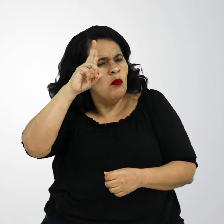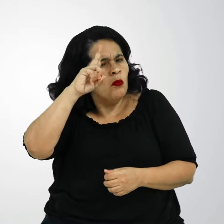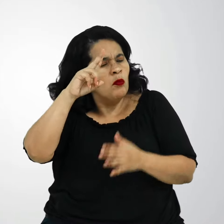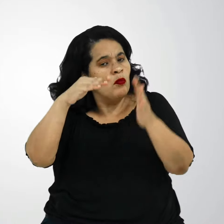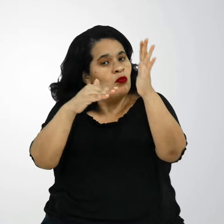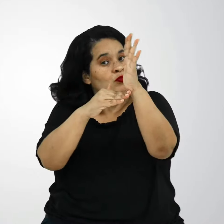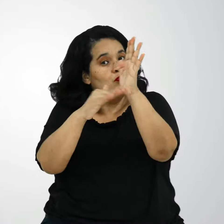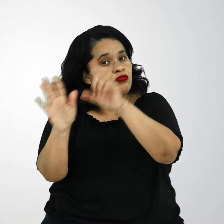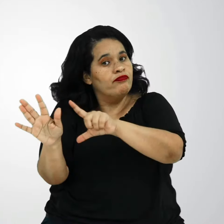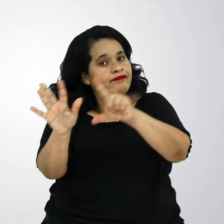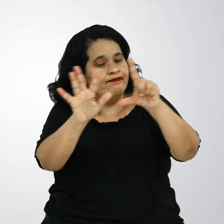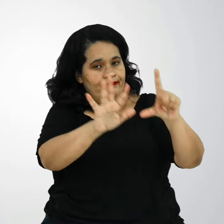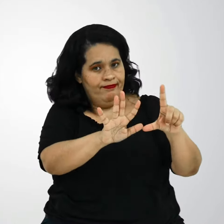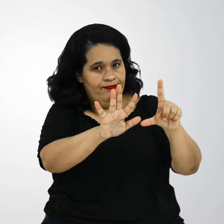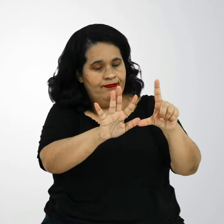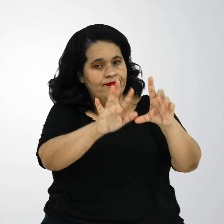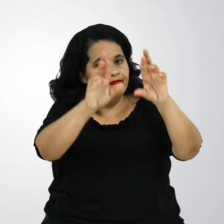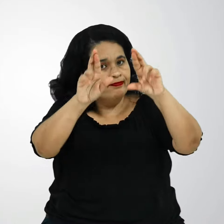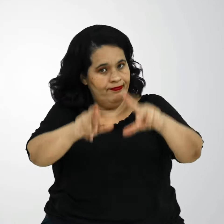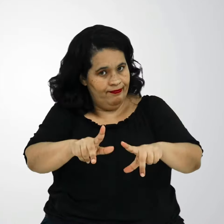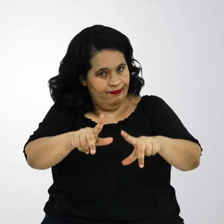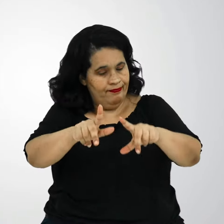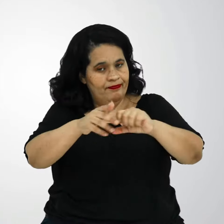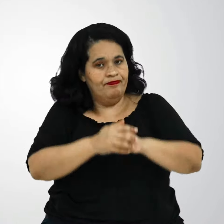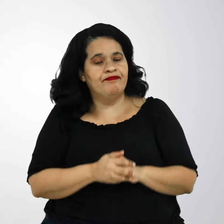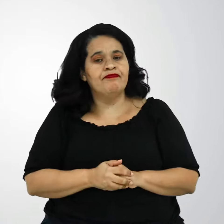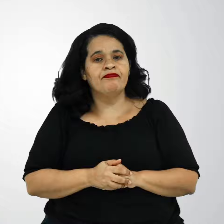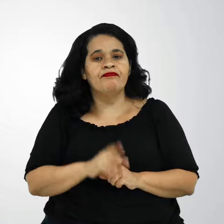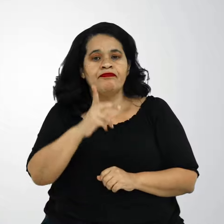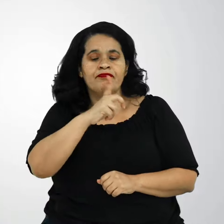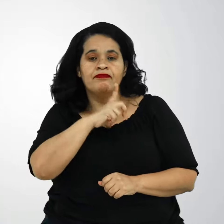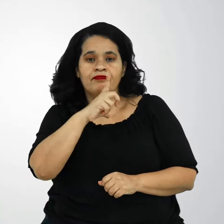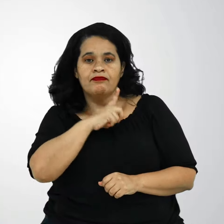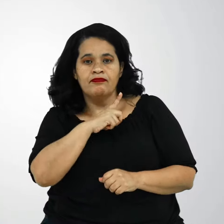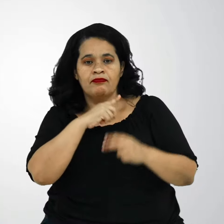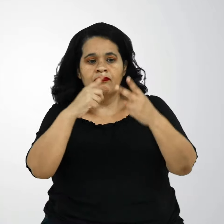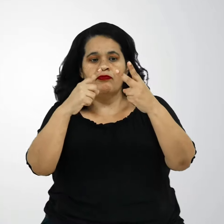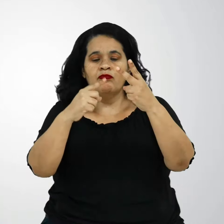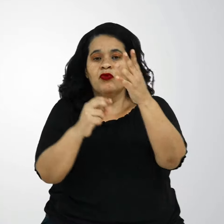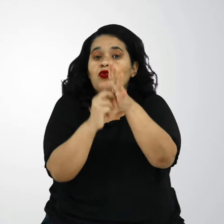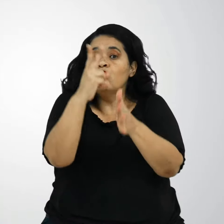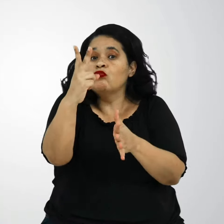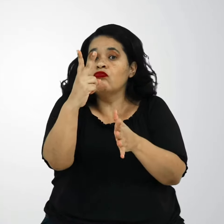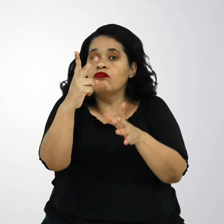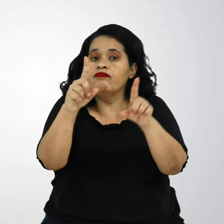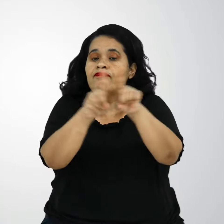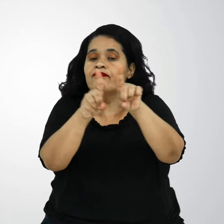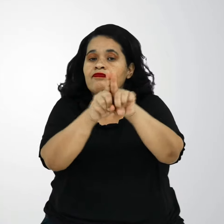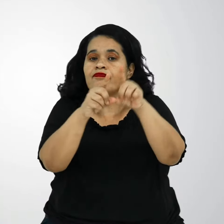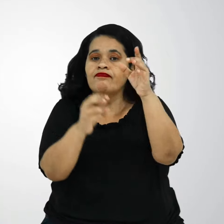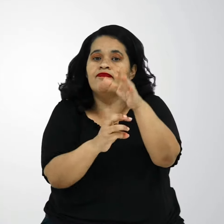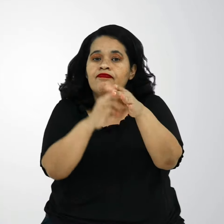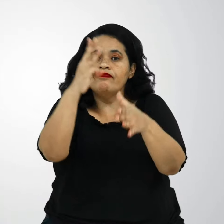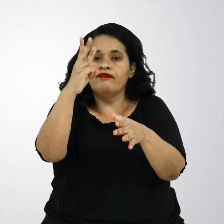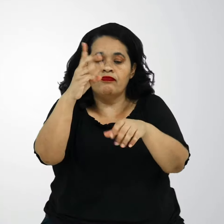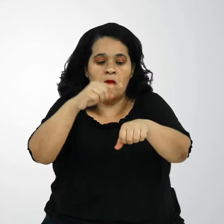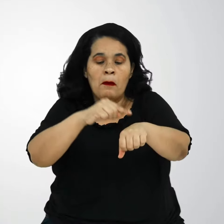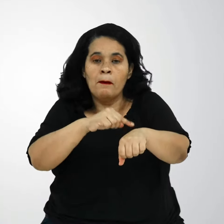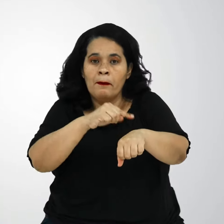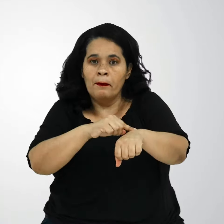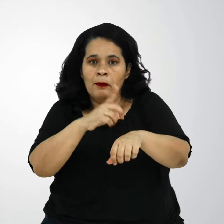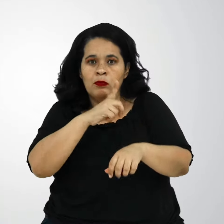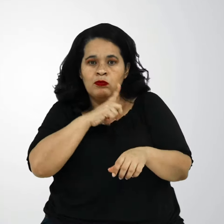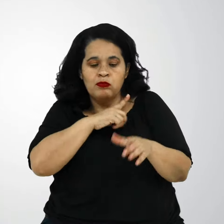que vai ser a diferença. Então, entre o segundo e o terceiro período, segundo essa visão, tem um lapso, tem